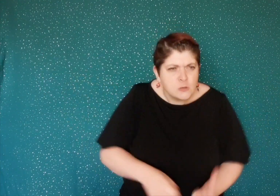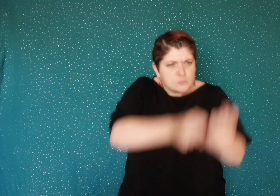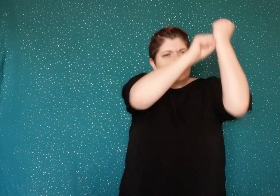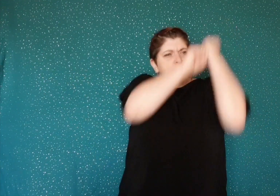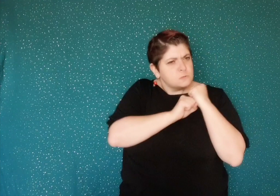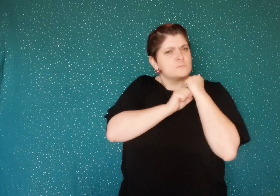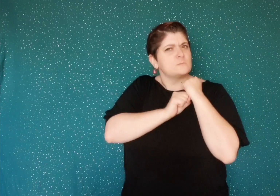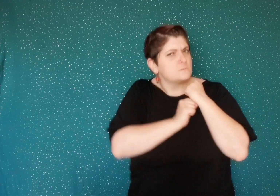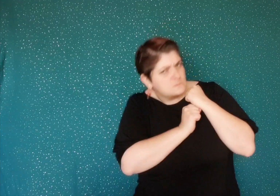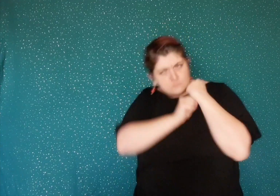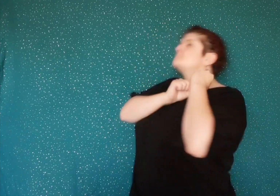Laissez-moi tranquille.